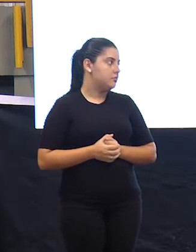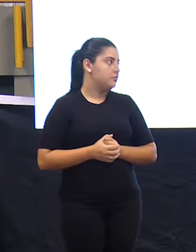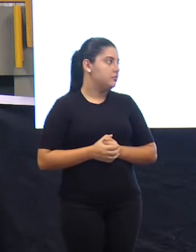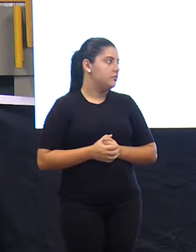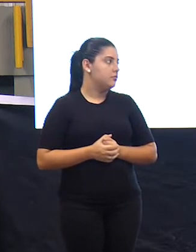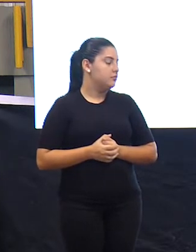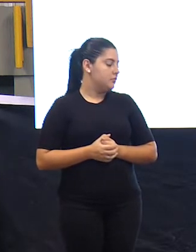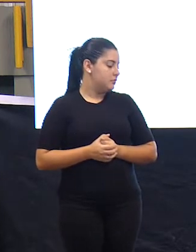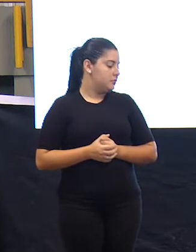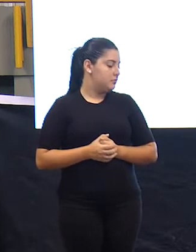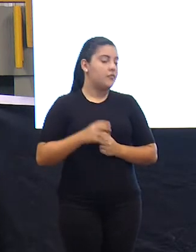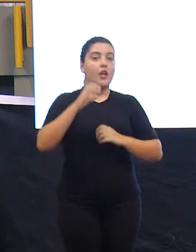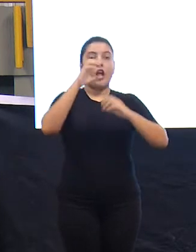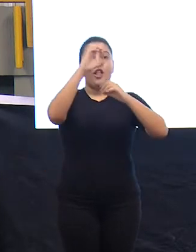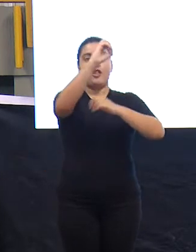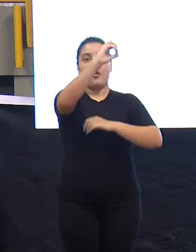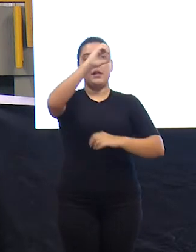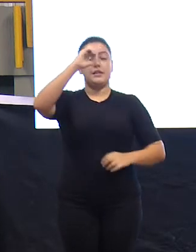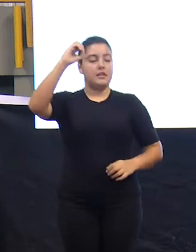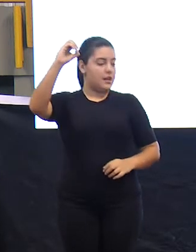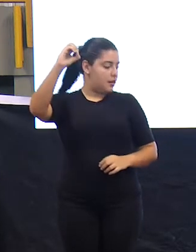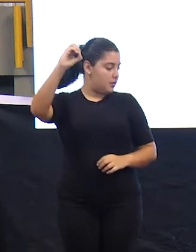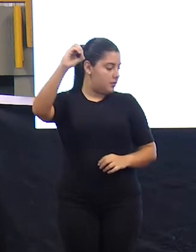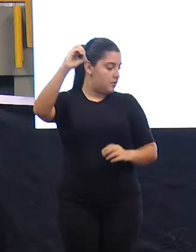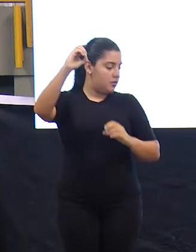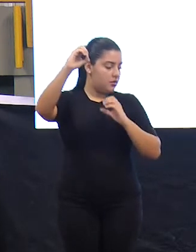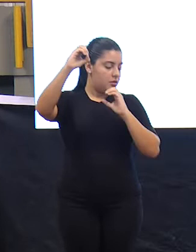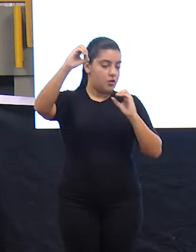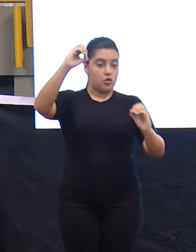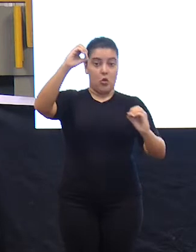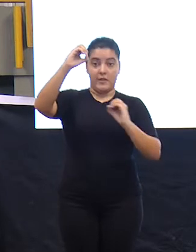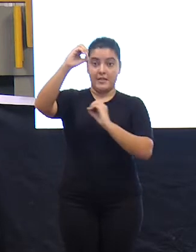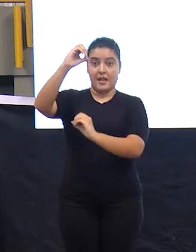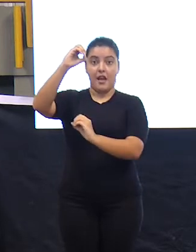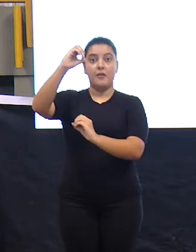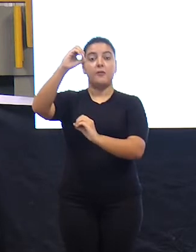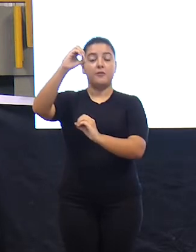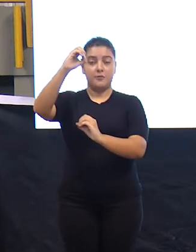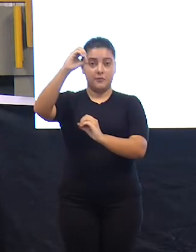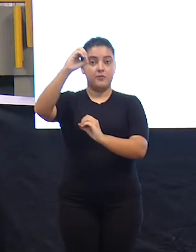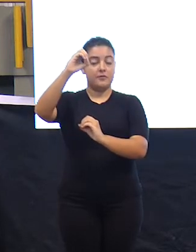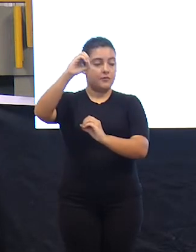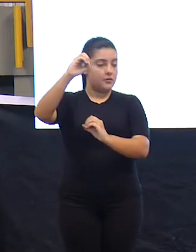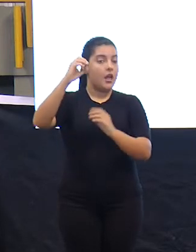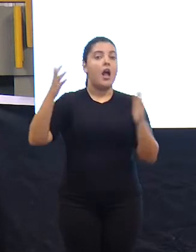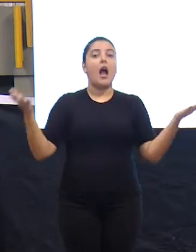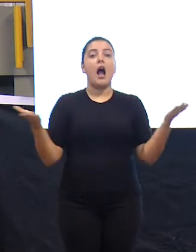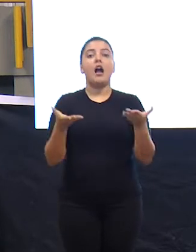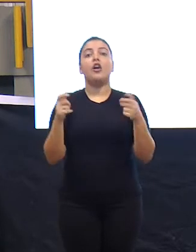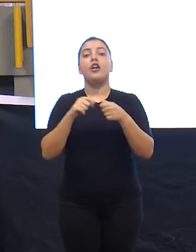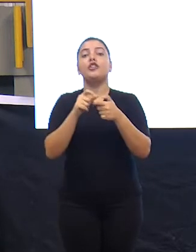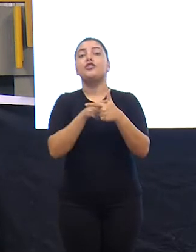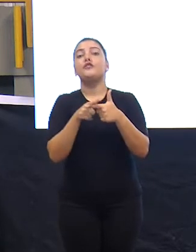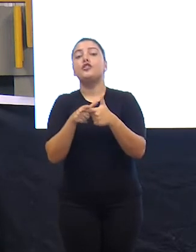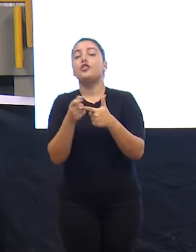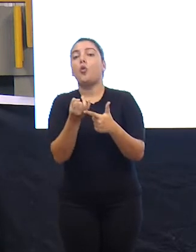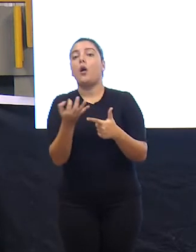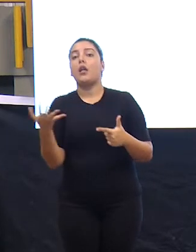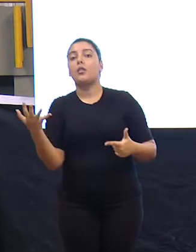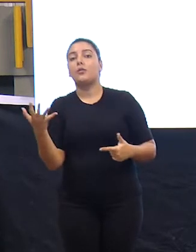Acrescento 2 zeros em cima e acrescento 2 zeros embaixo. E agora eu vou dividir por